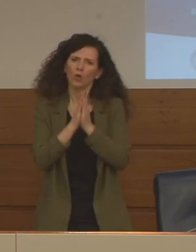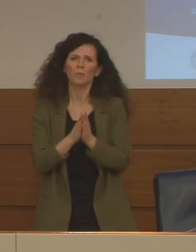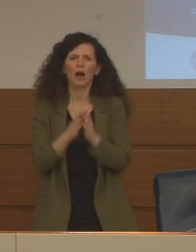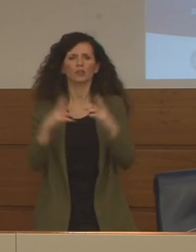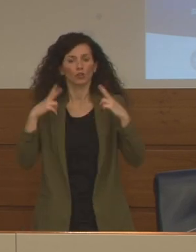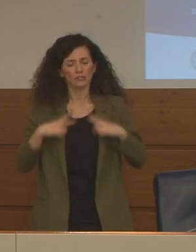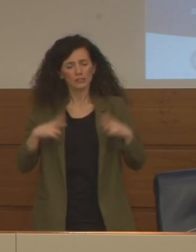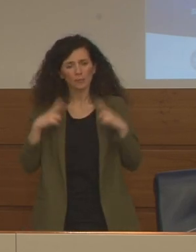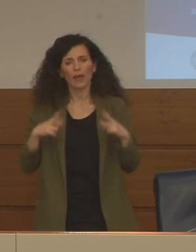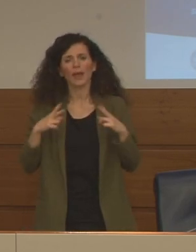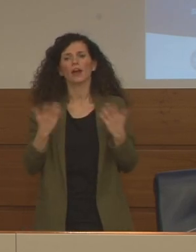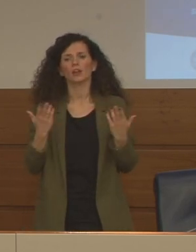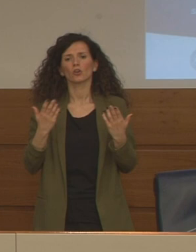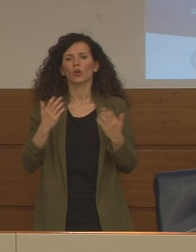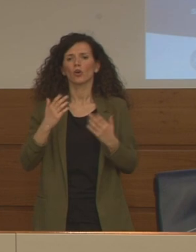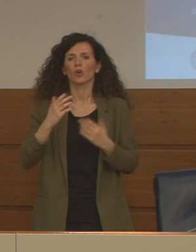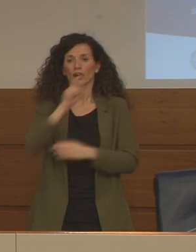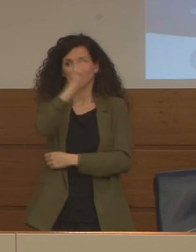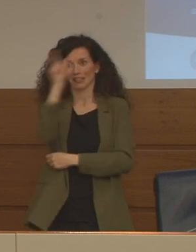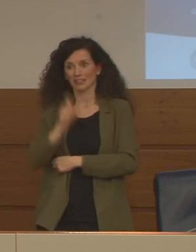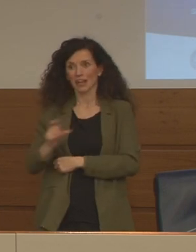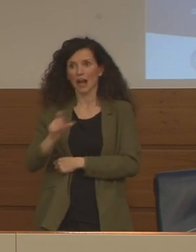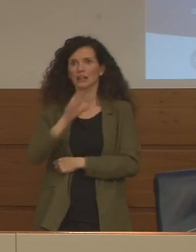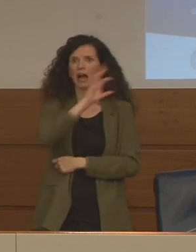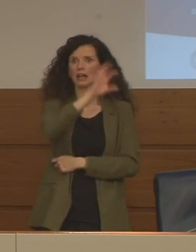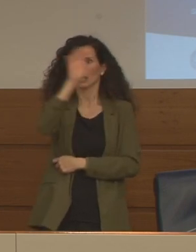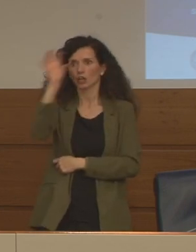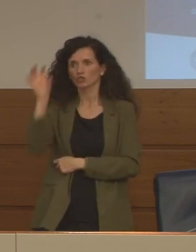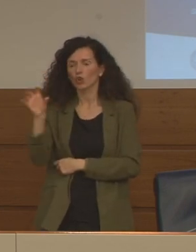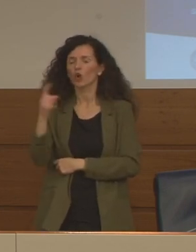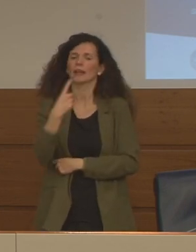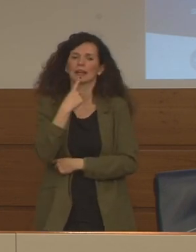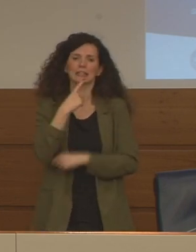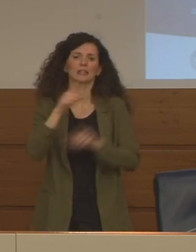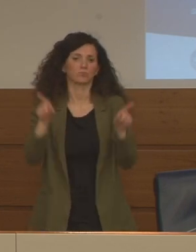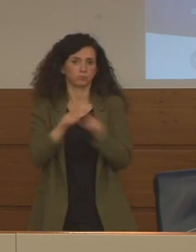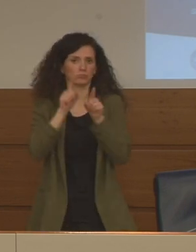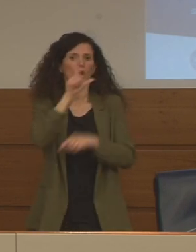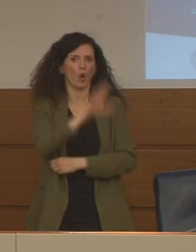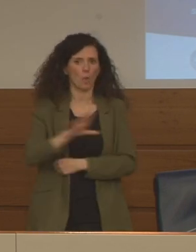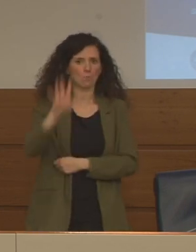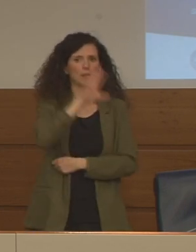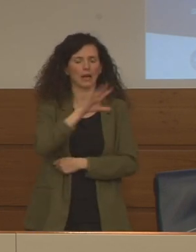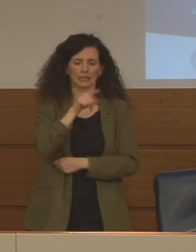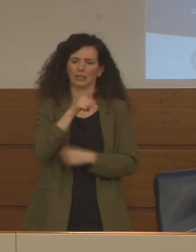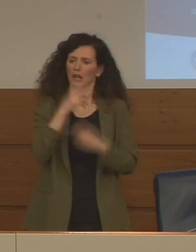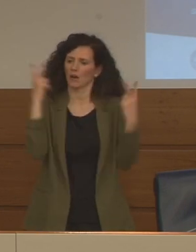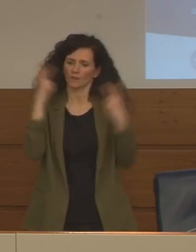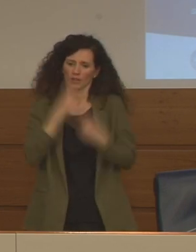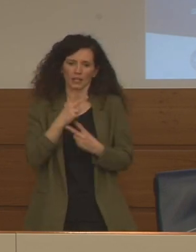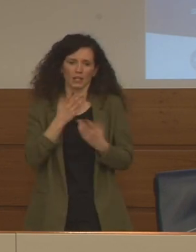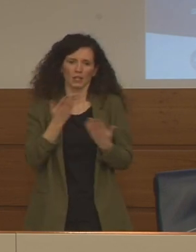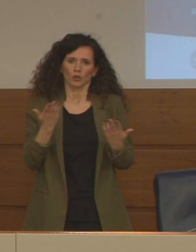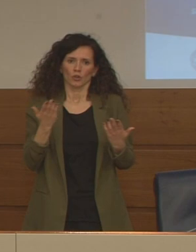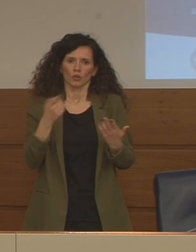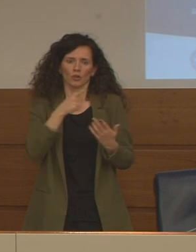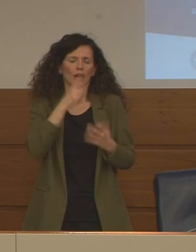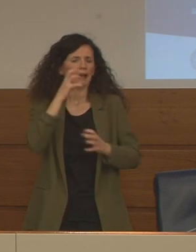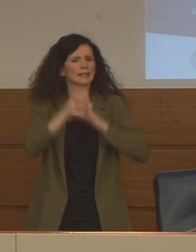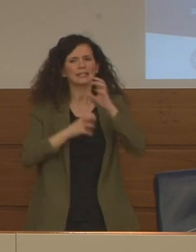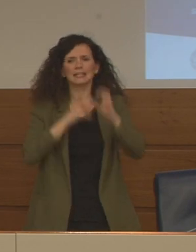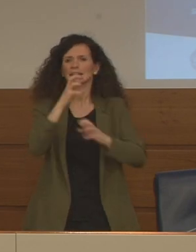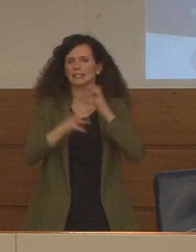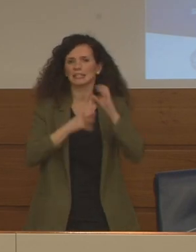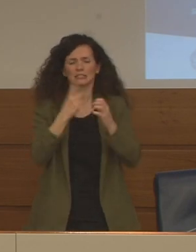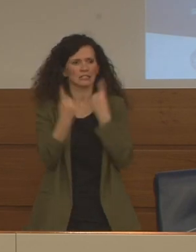certo che tutte le regioni sia chi purtroppo come la lombardia oggi è veramente nel focus della crisi